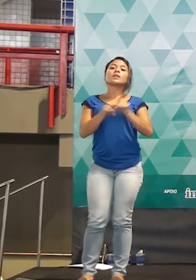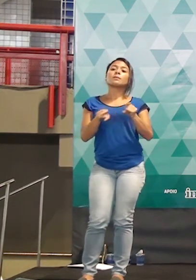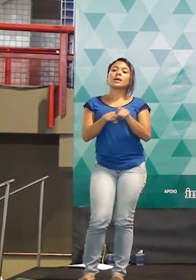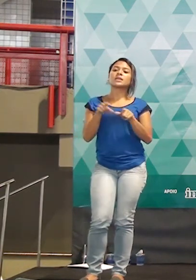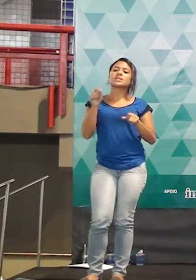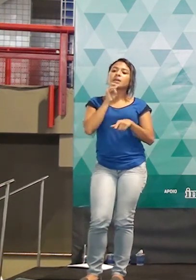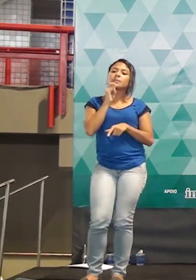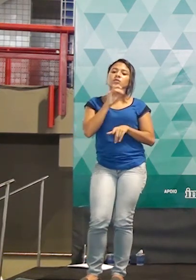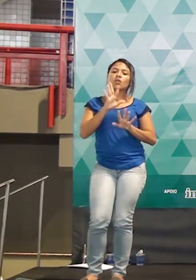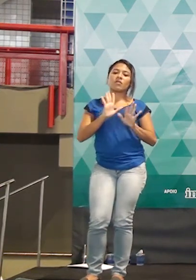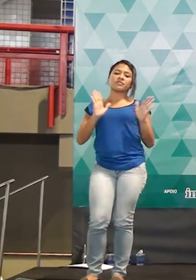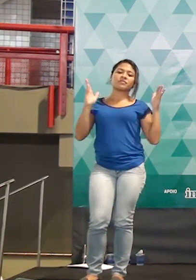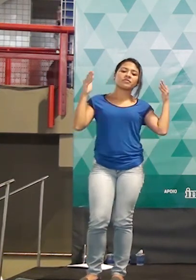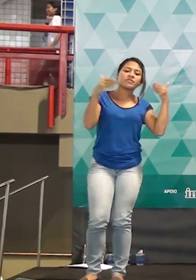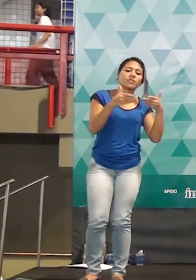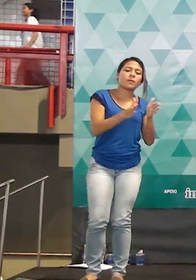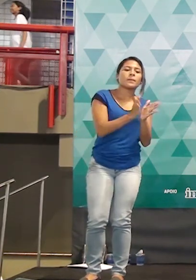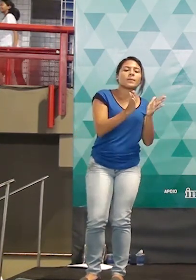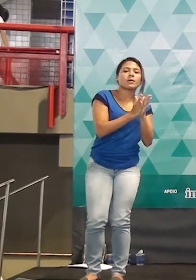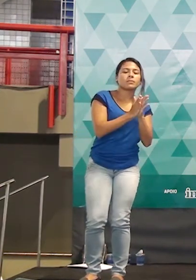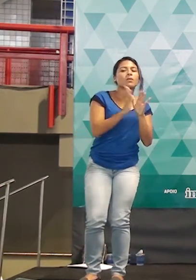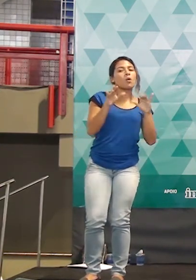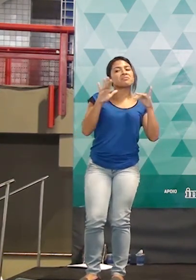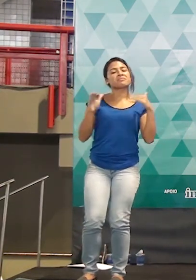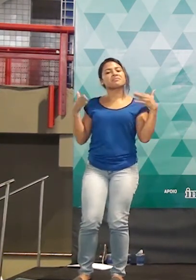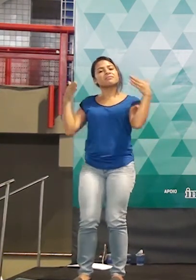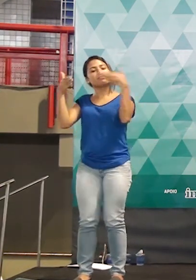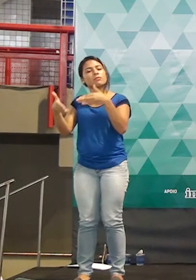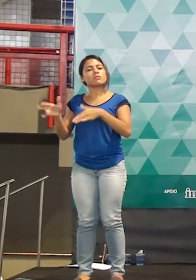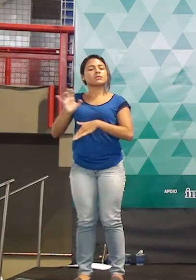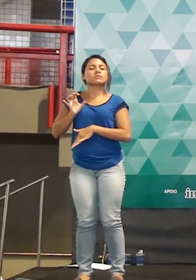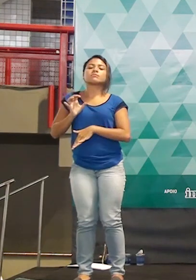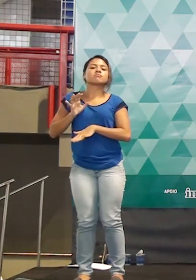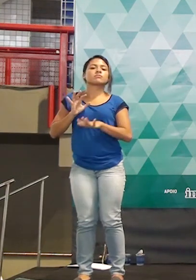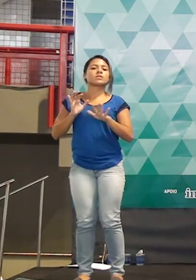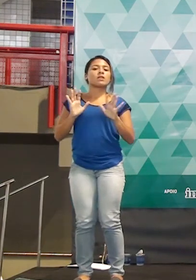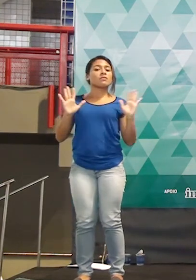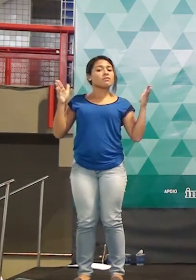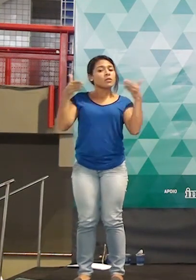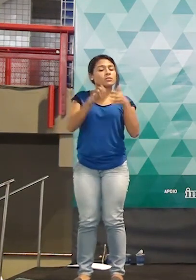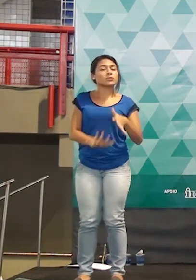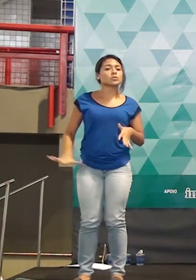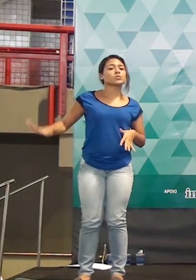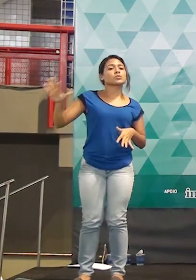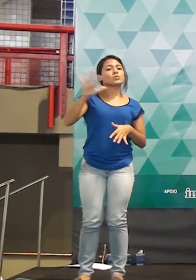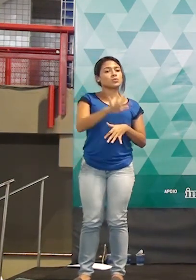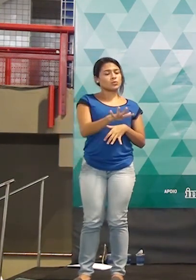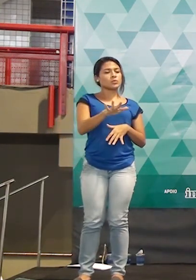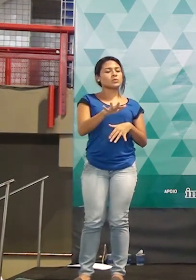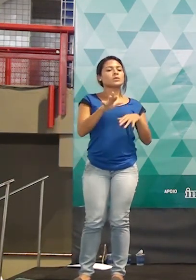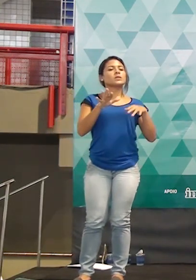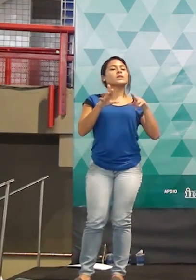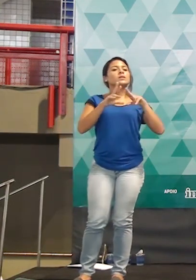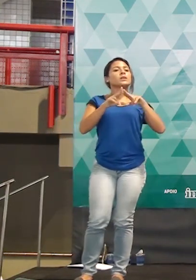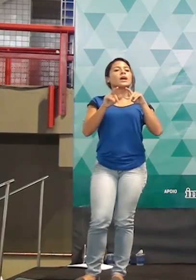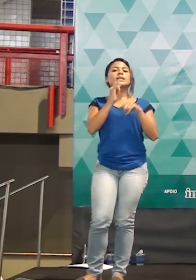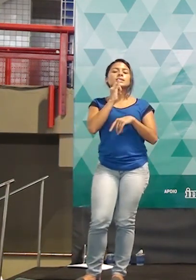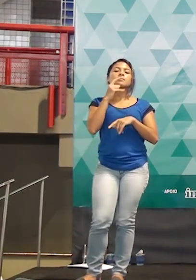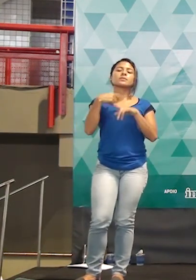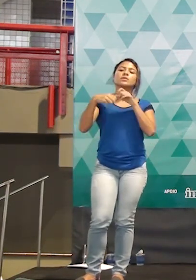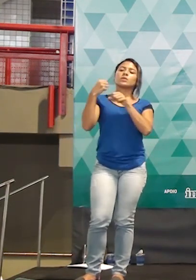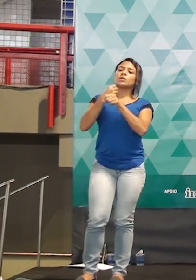uma recapitulação, 2013 foi lei seca, 2014 a publicidade infantil no Brasil,